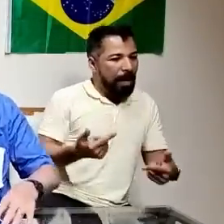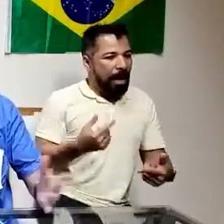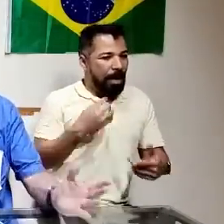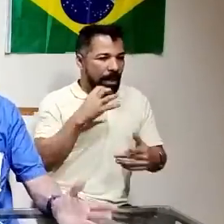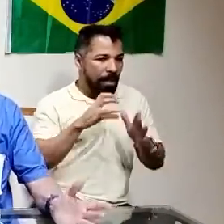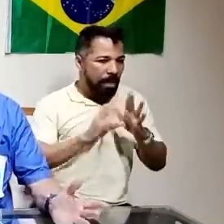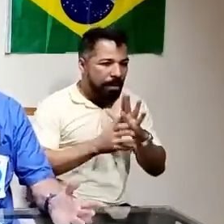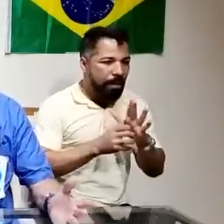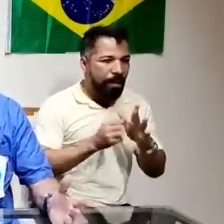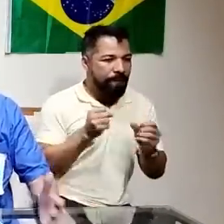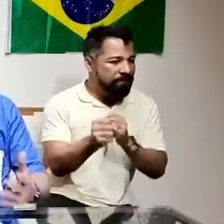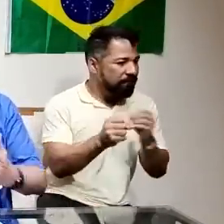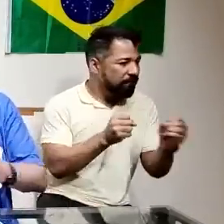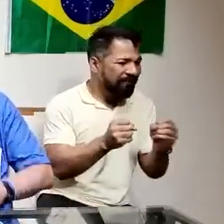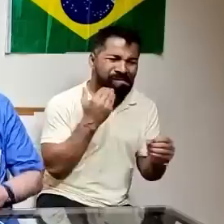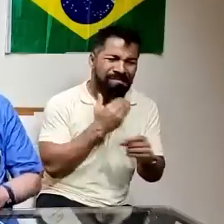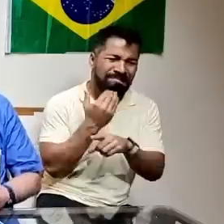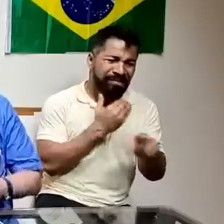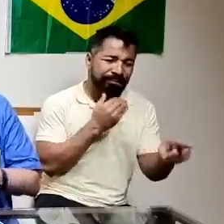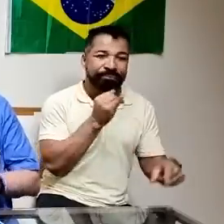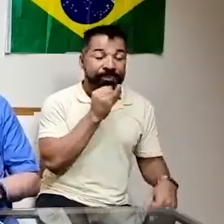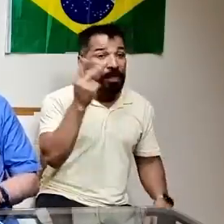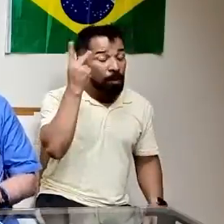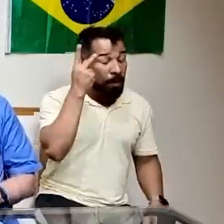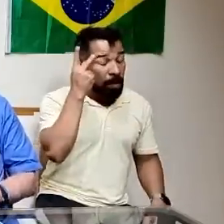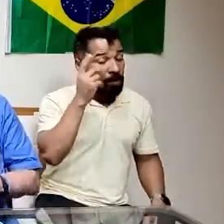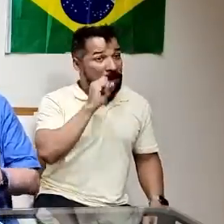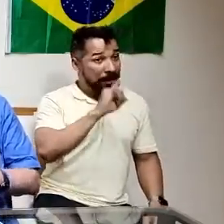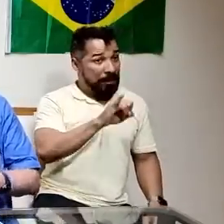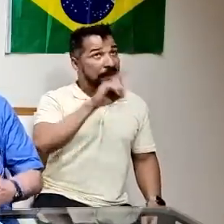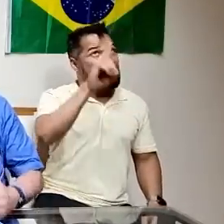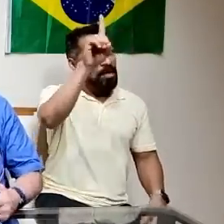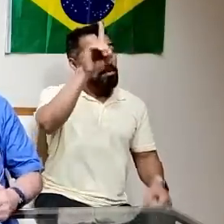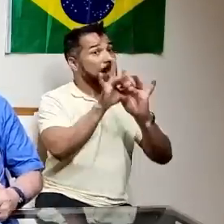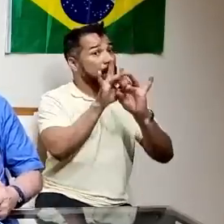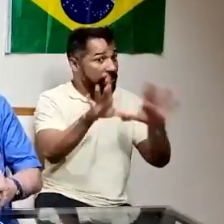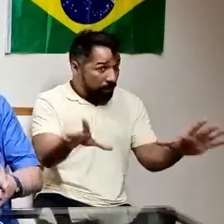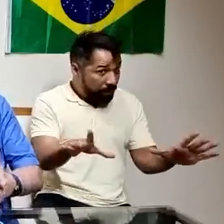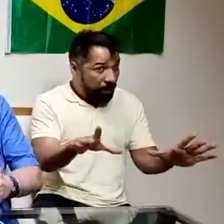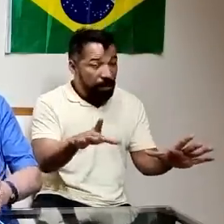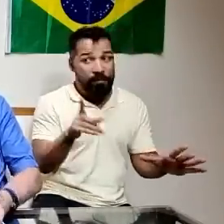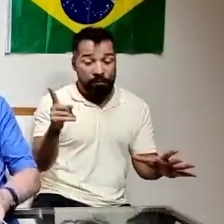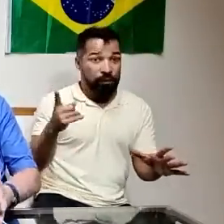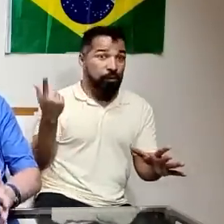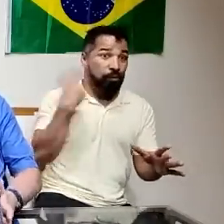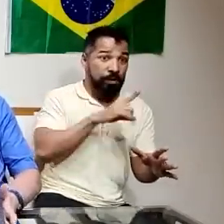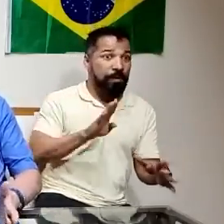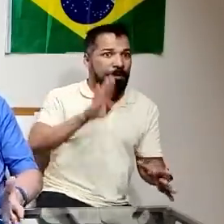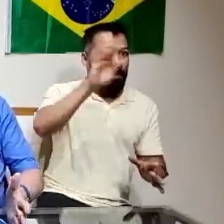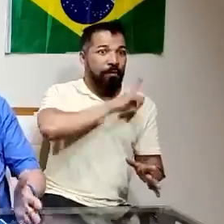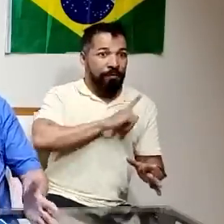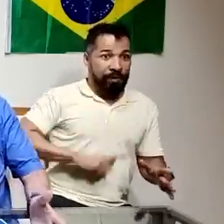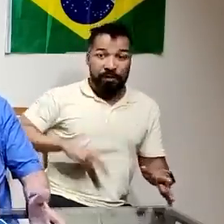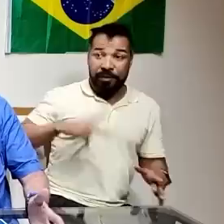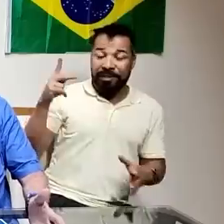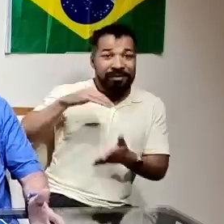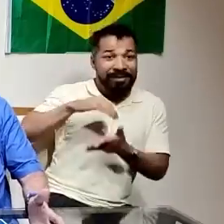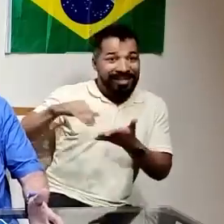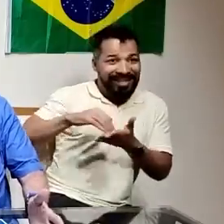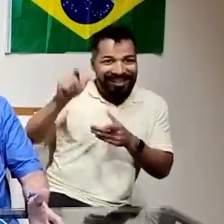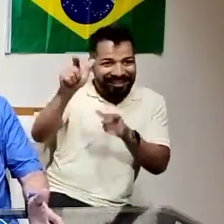aonde, e não dava certo. São Paulo, se Deus quiser... Você chegando. a escolha do seu